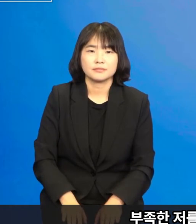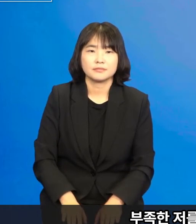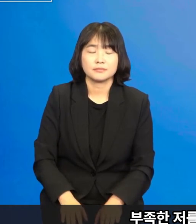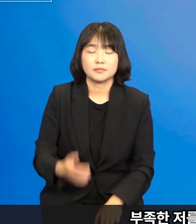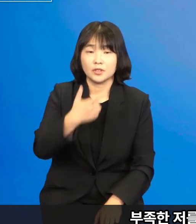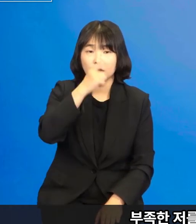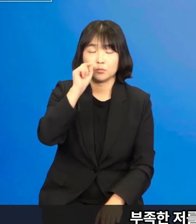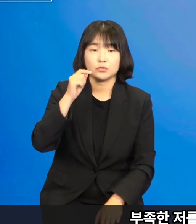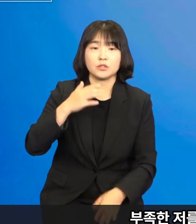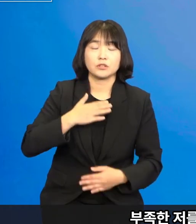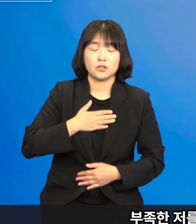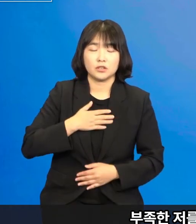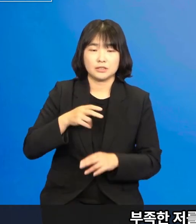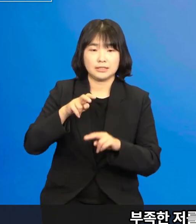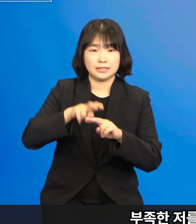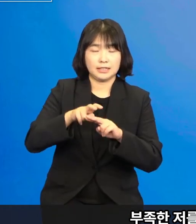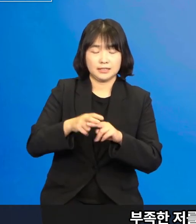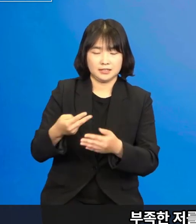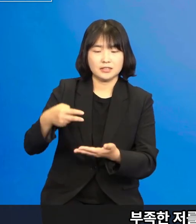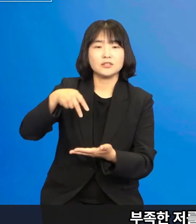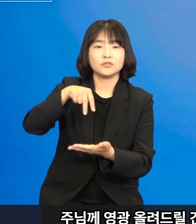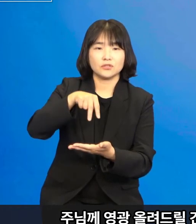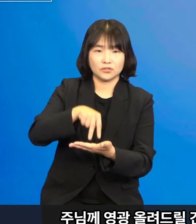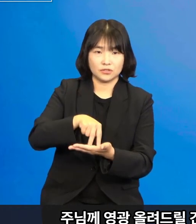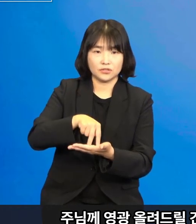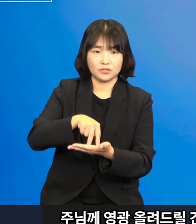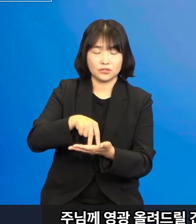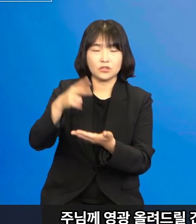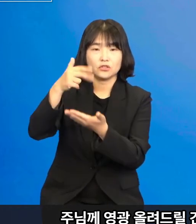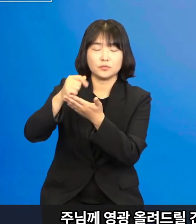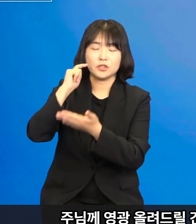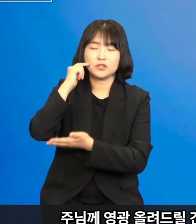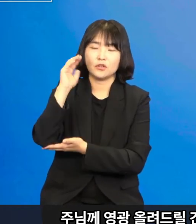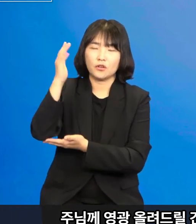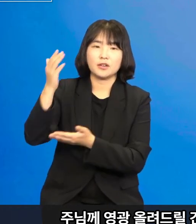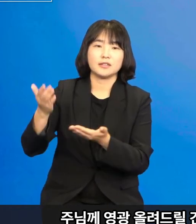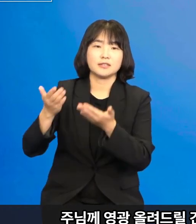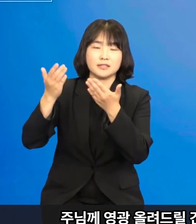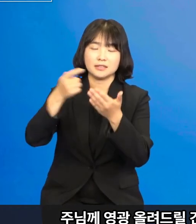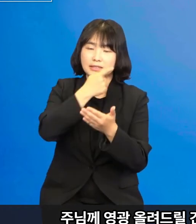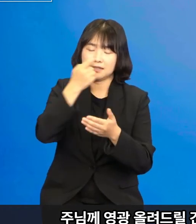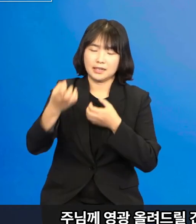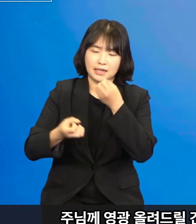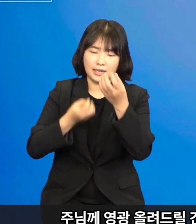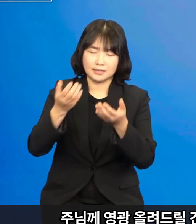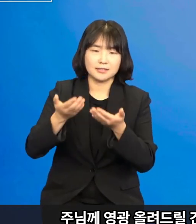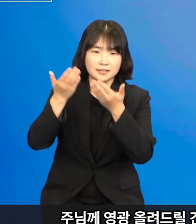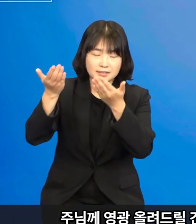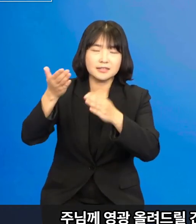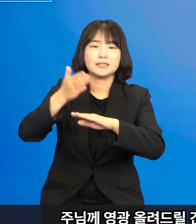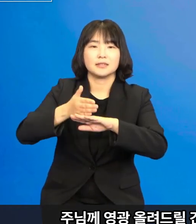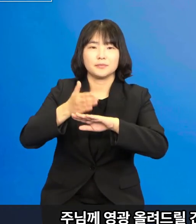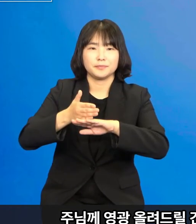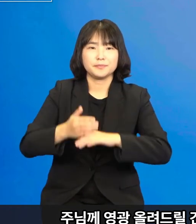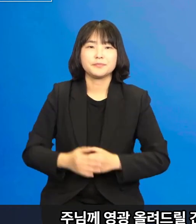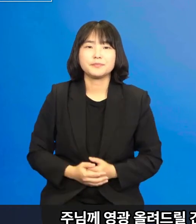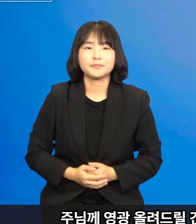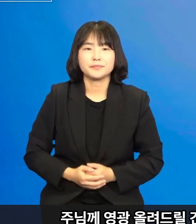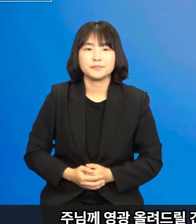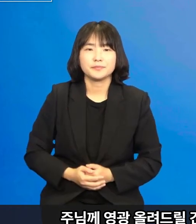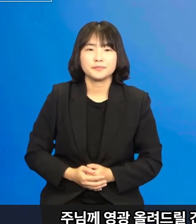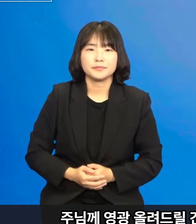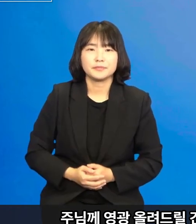부족한 저를 이 자리에 세우셔서 주님께 영광 올려드릴 간증을 하게 하시면 감사드립니다.